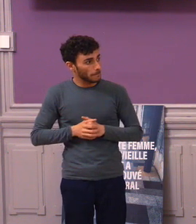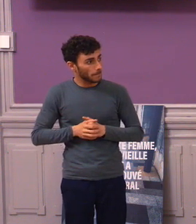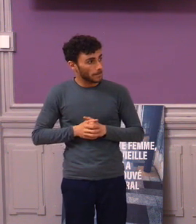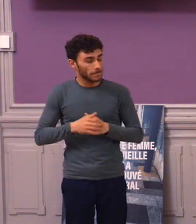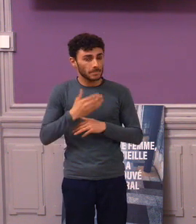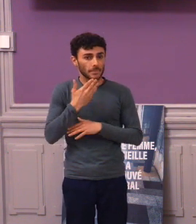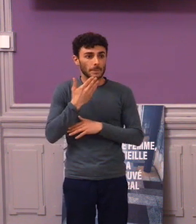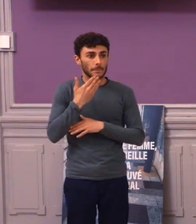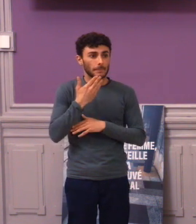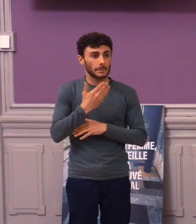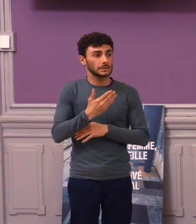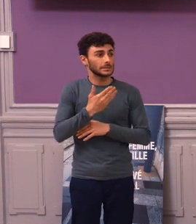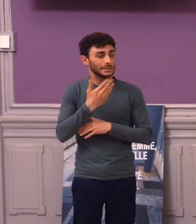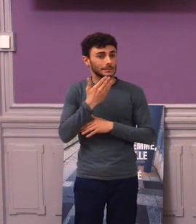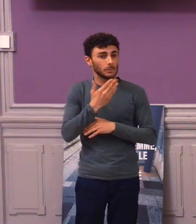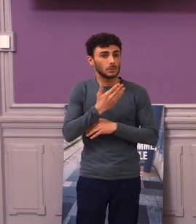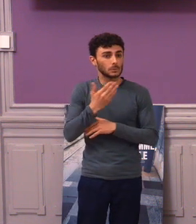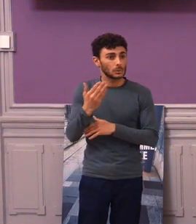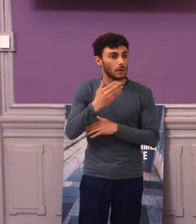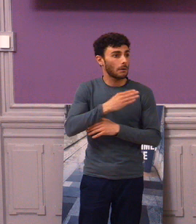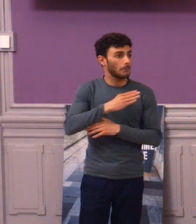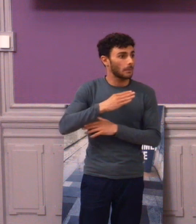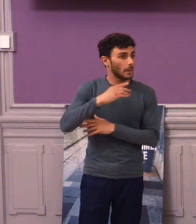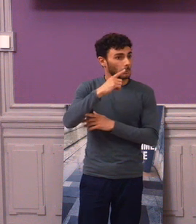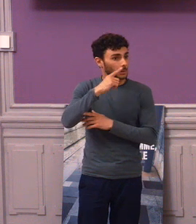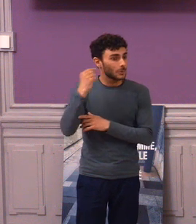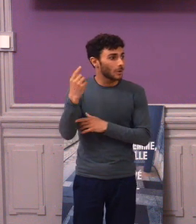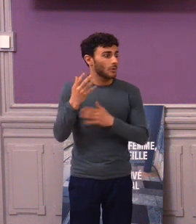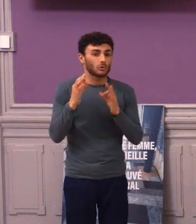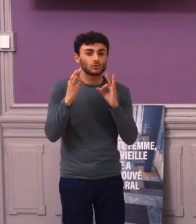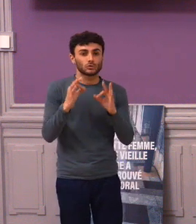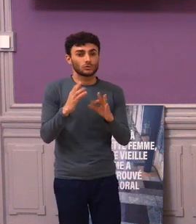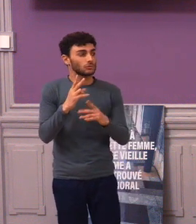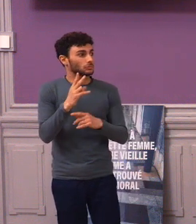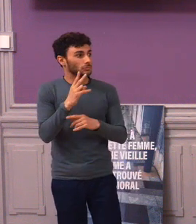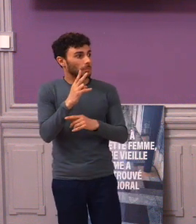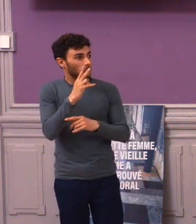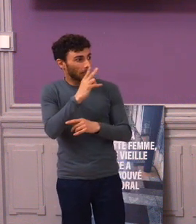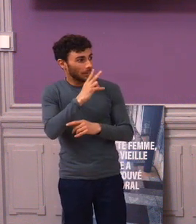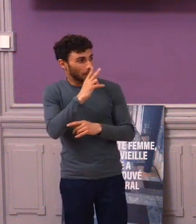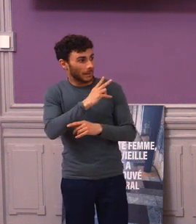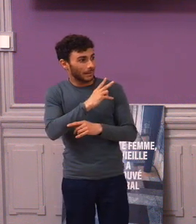donc bonsoir mesdames et messieurs je vais faire une petite blague au Seigneur parce que